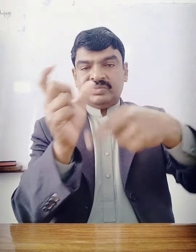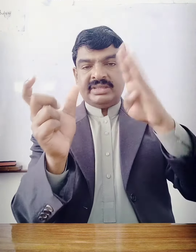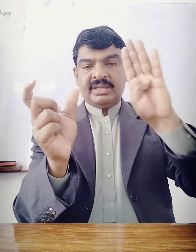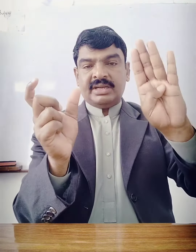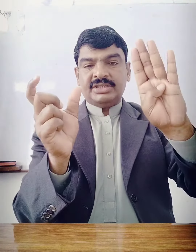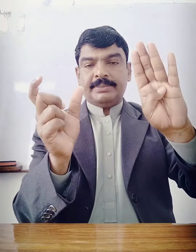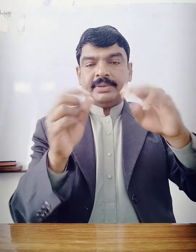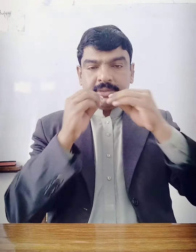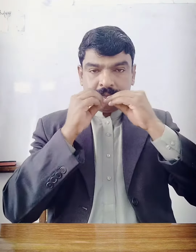रजब।